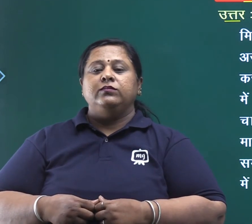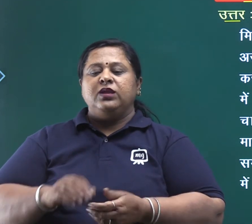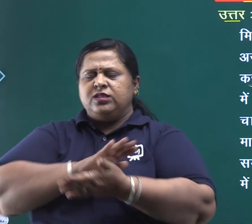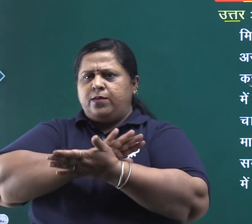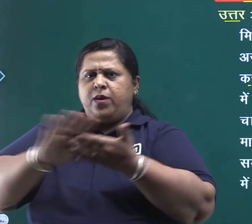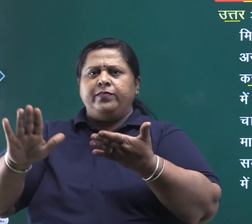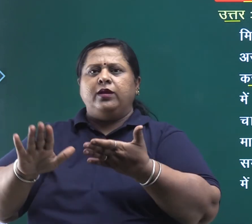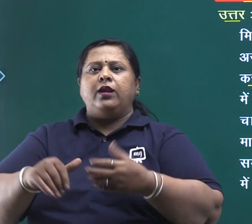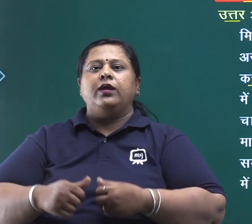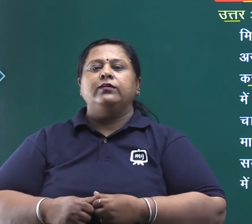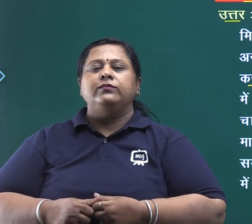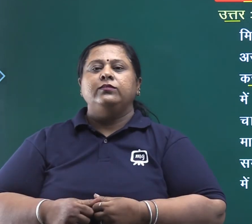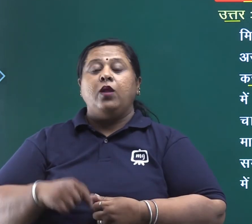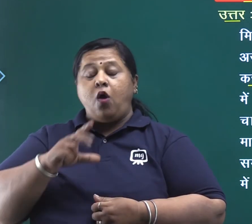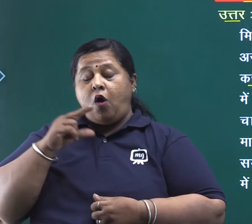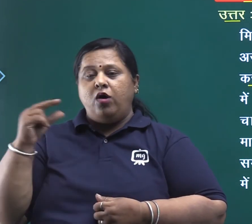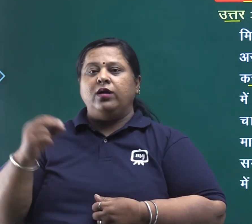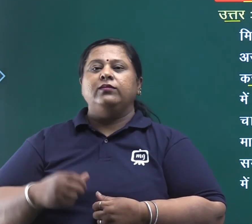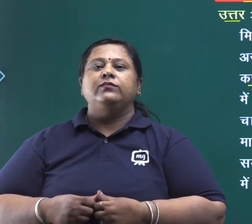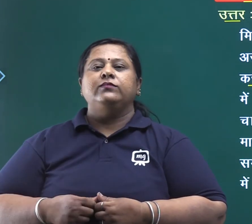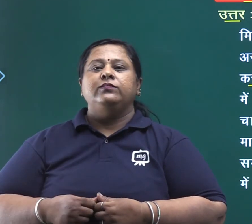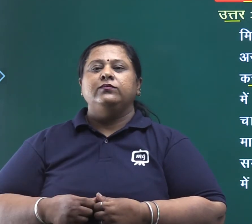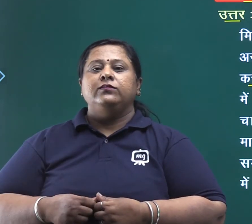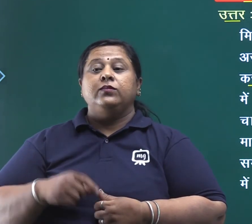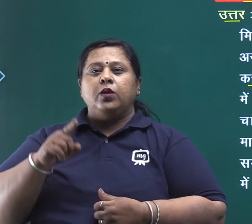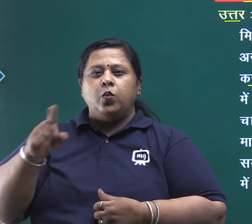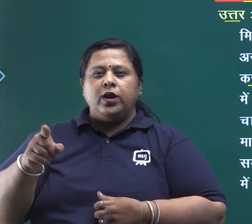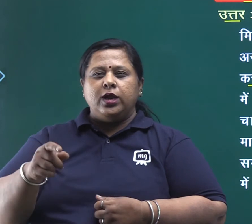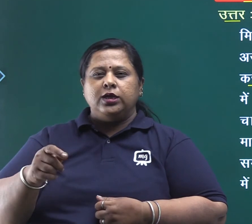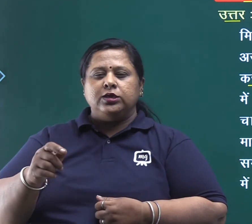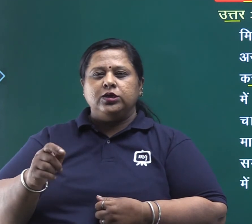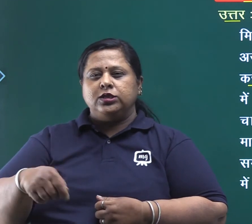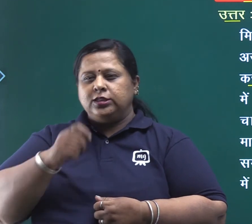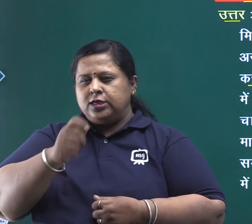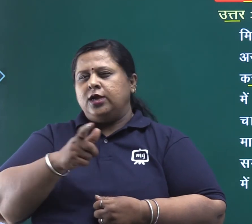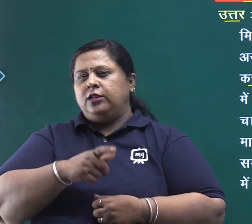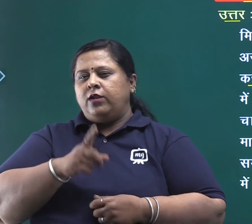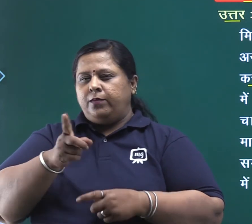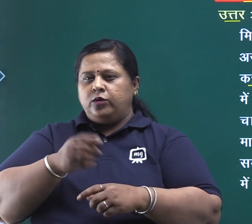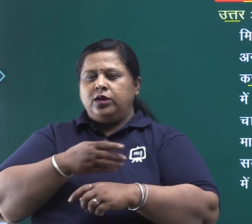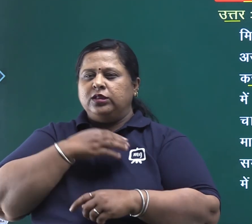समाप्त करने और उन्हें सज़ा दिलवाने में